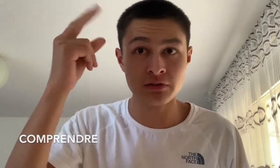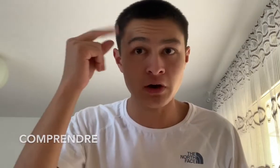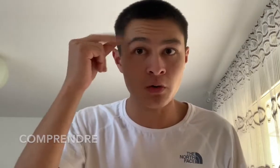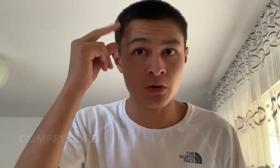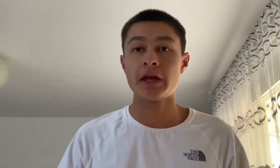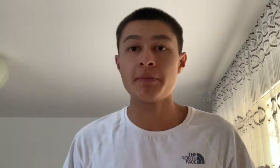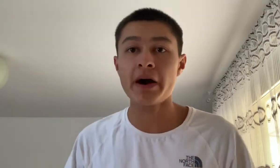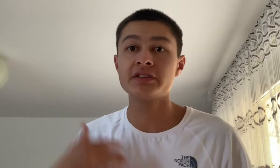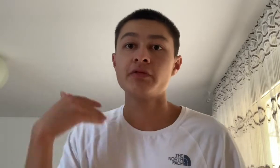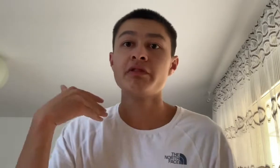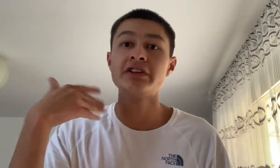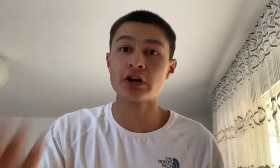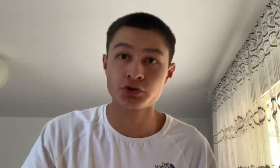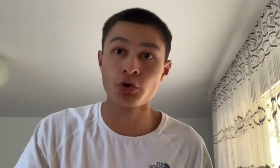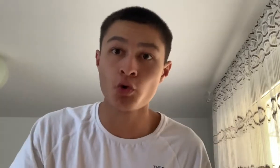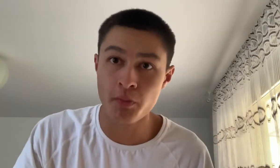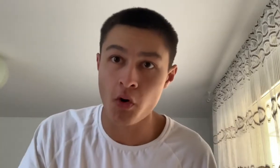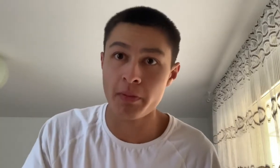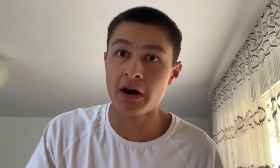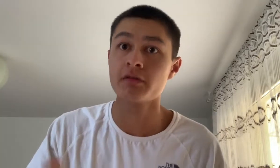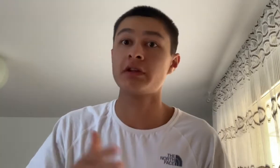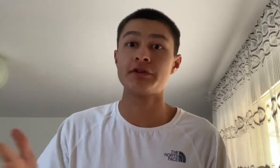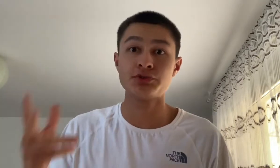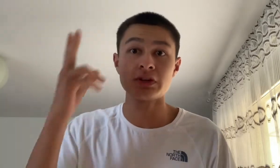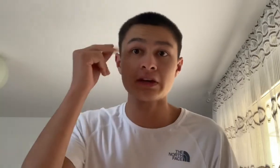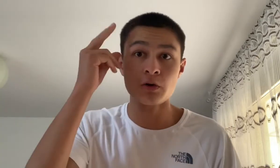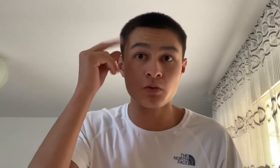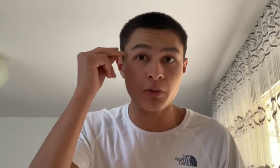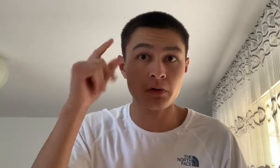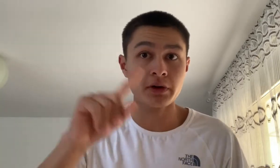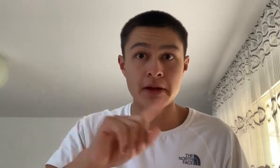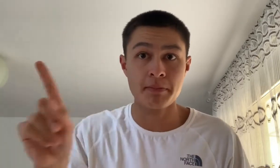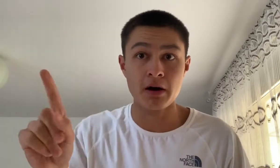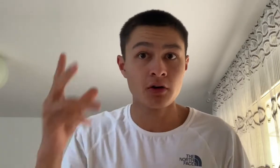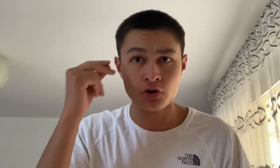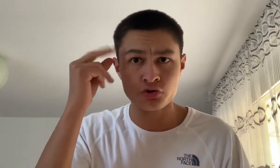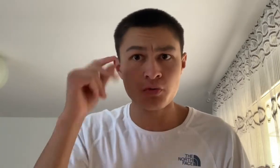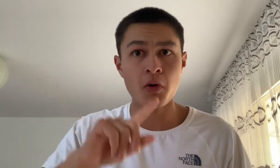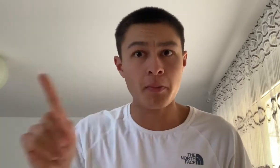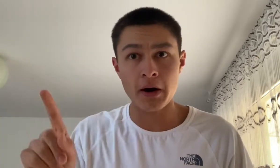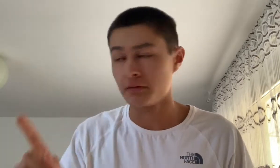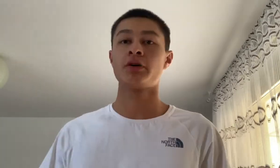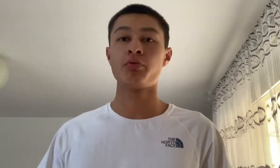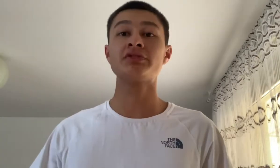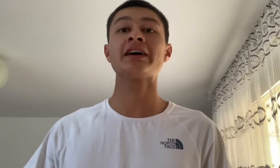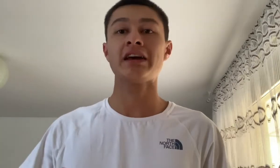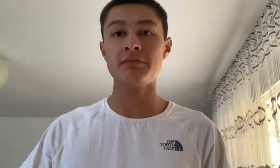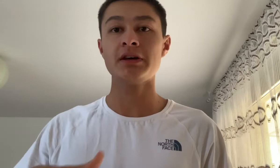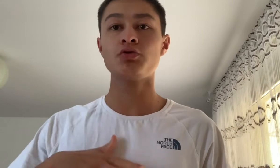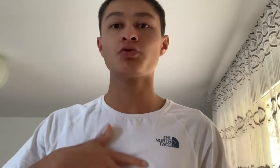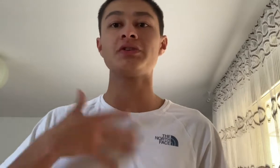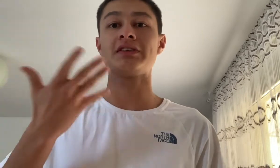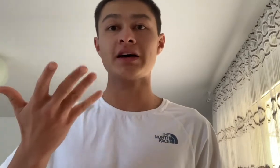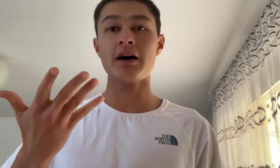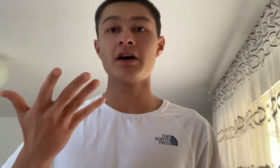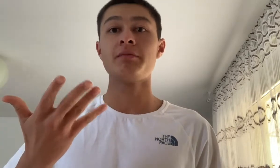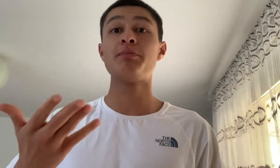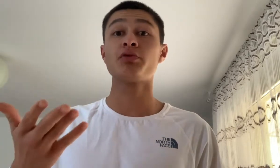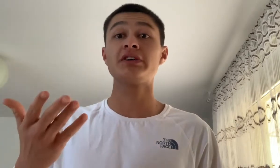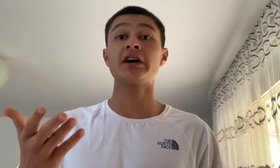différent. Et pareil, si vous voulez dire je ne comprends pas, vous avez juste à dire comprendre et pas. Je ne comprends pas. Pour dire aimer, du coup, c'est ça. Mais pour dire